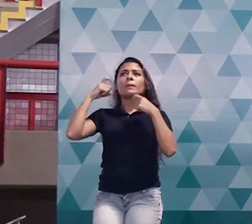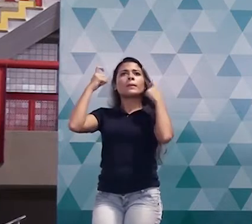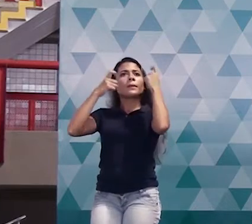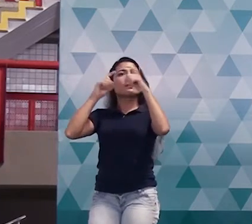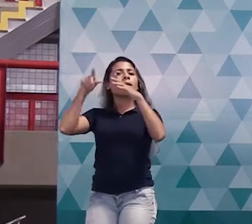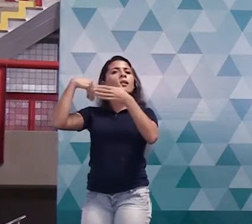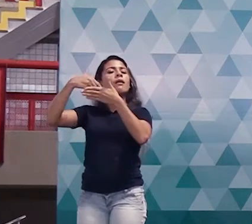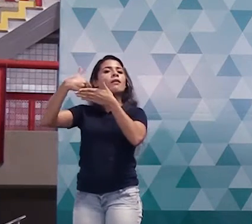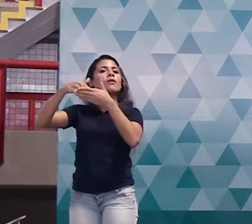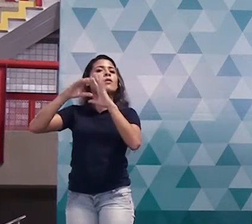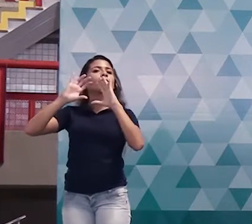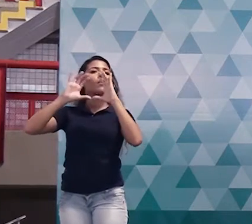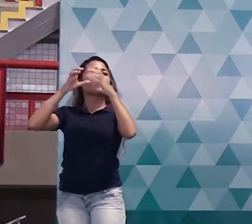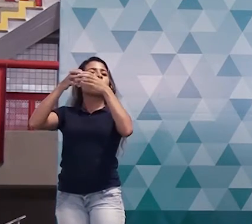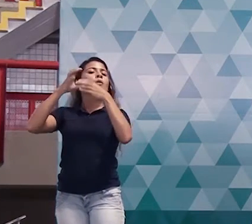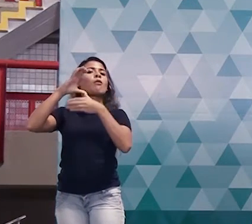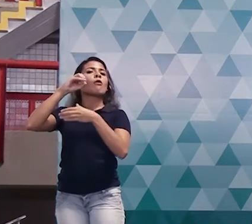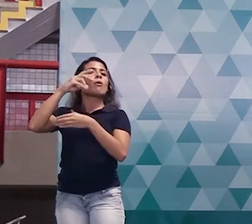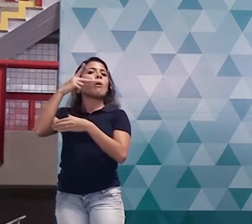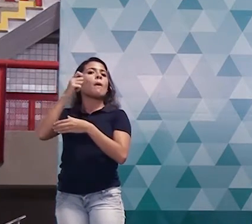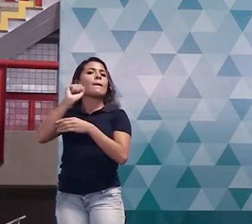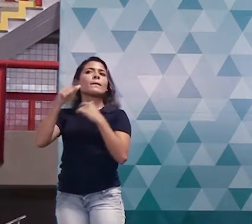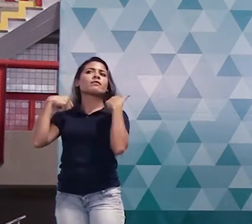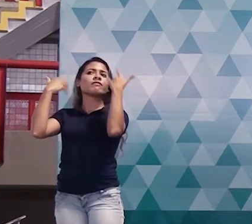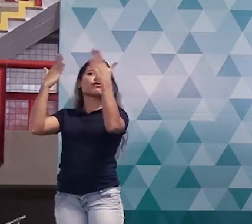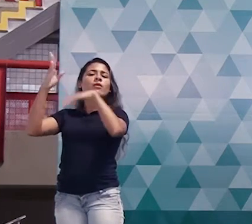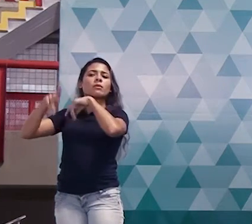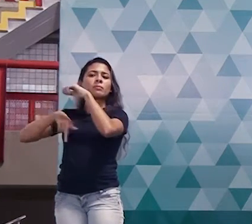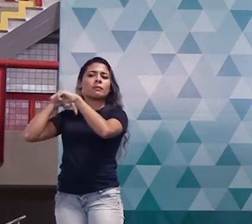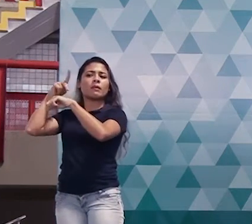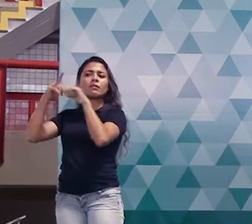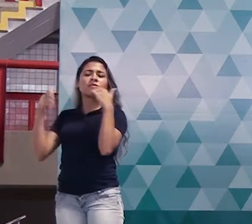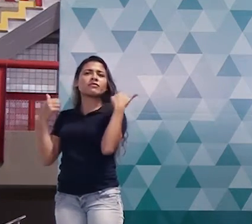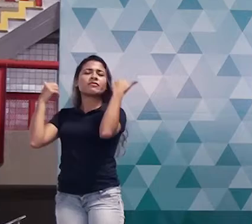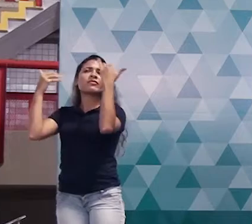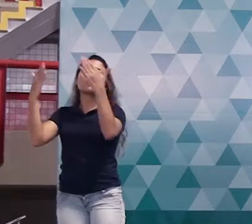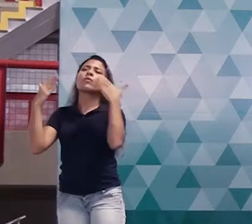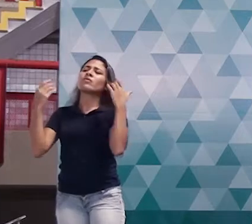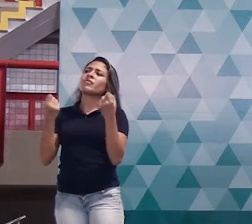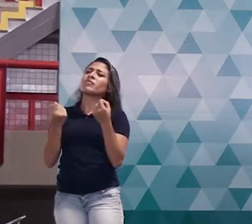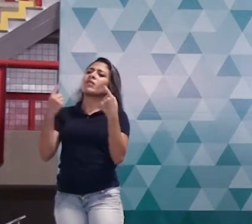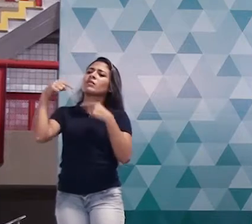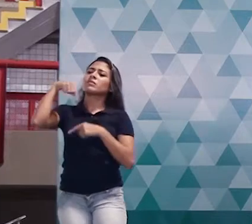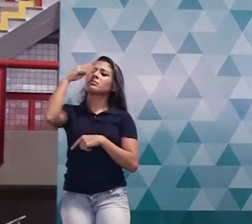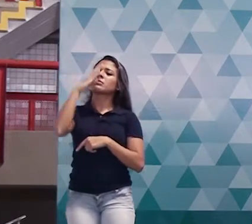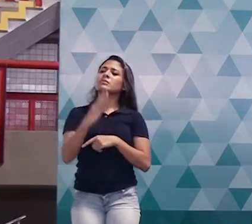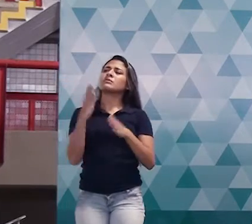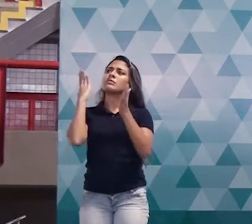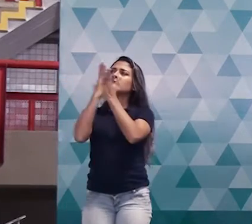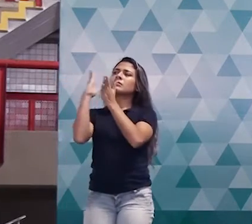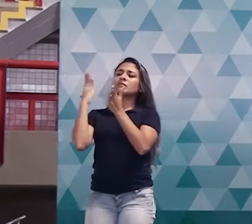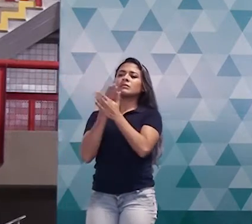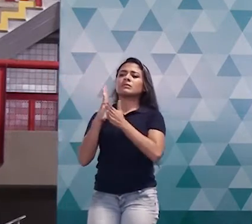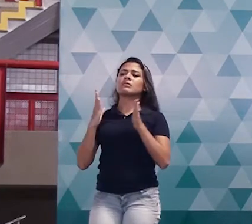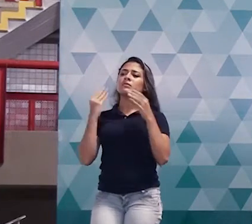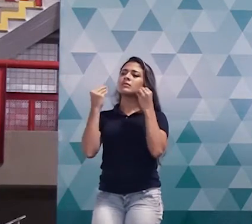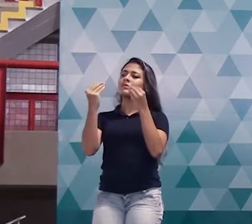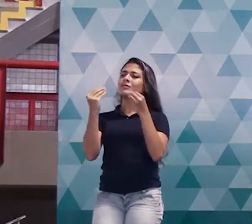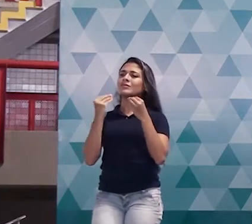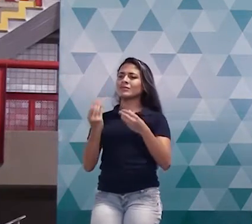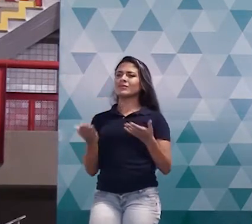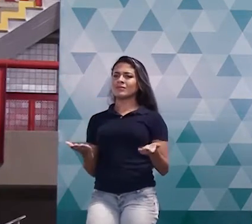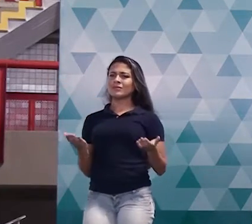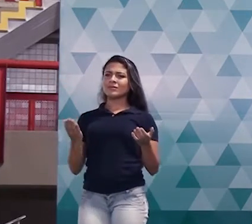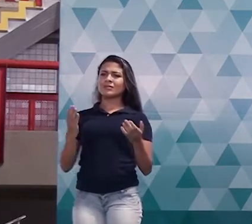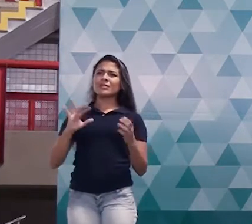hora que sei lá quem é, Real Madrid, não sei quem é o outro não. E o que a gente tem a ver com isso, bicho? Pelo amor de Deus, é